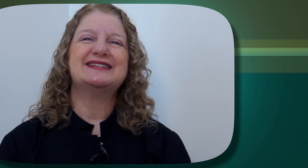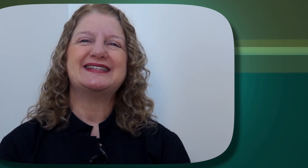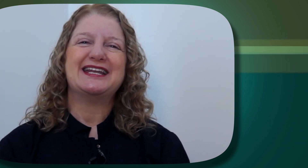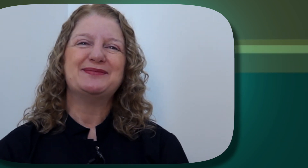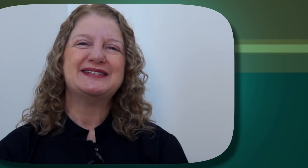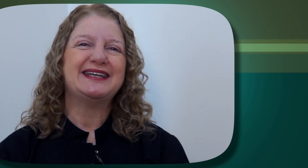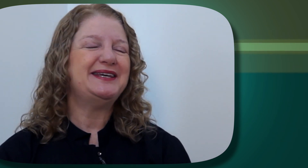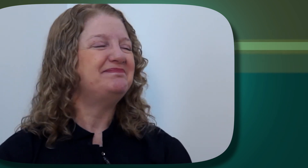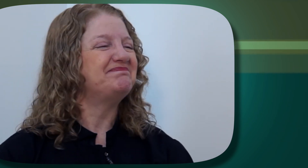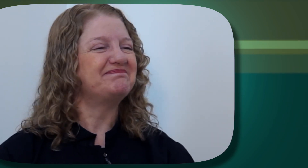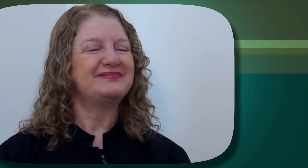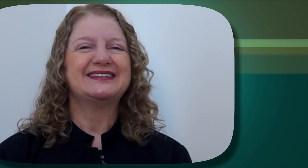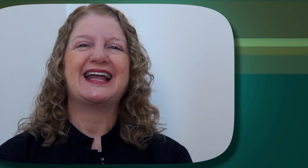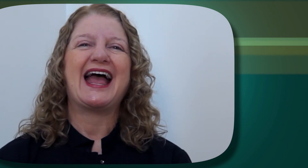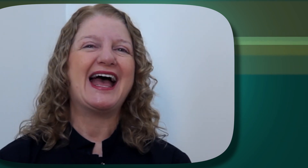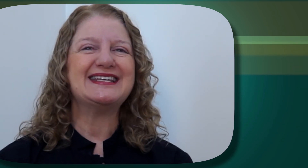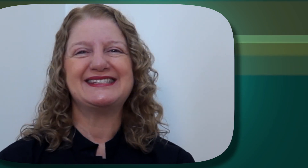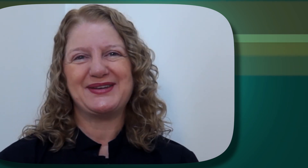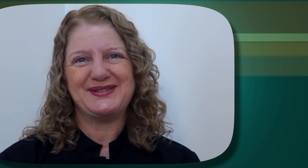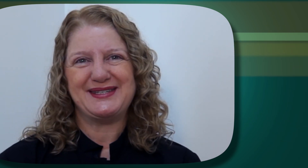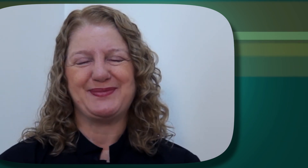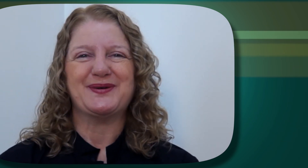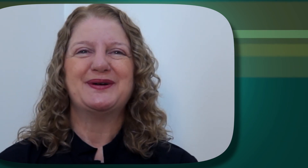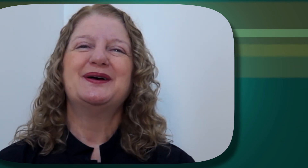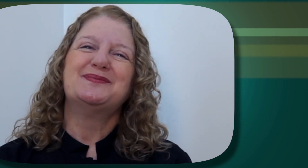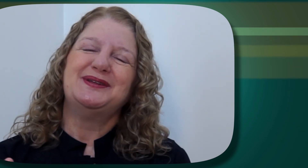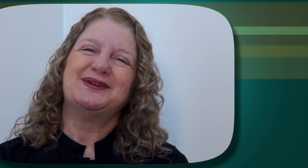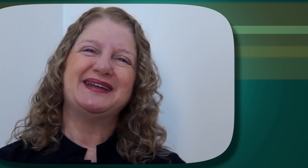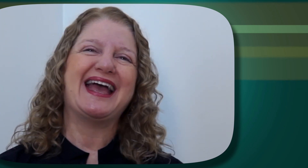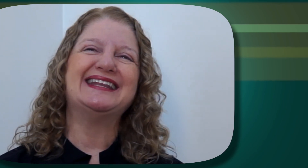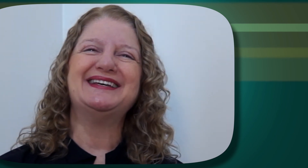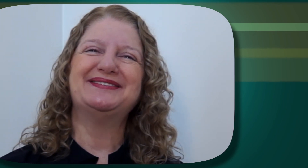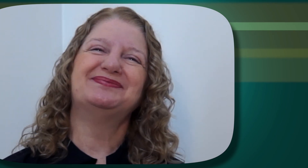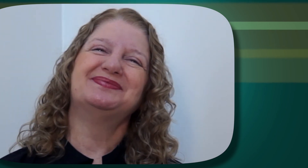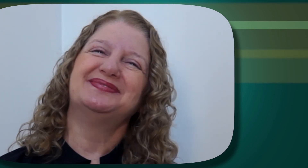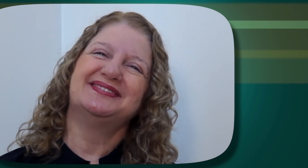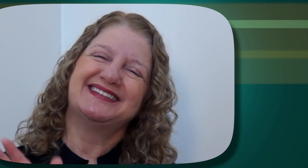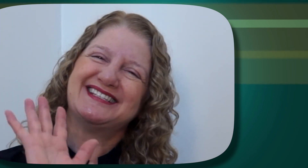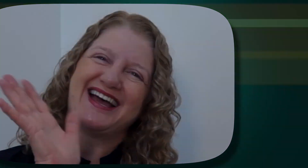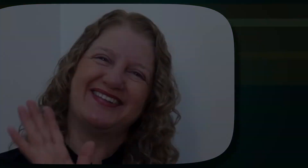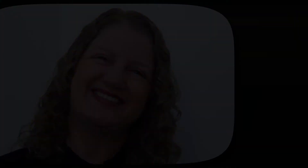estaremos aqui a seu dispor. Muito obrigada. Tchau.